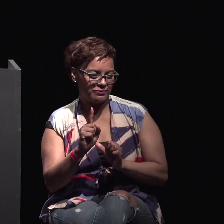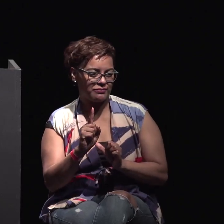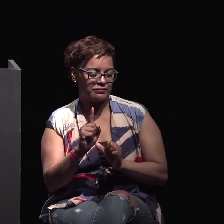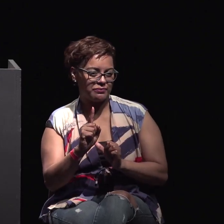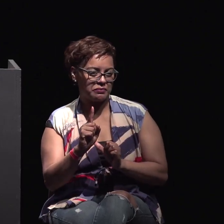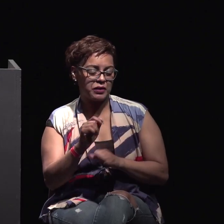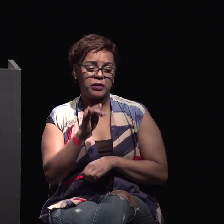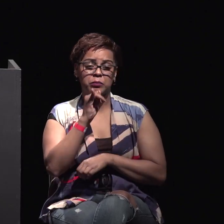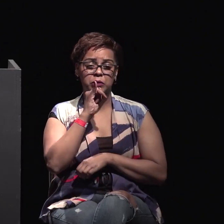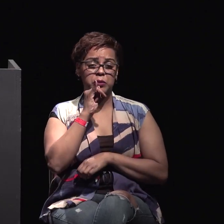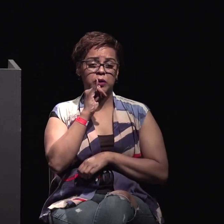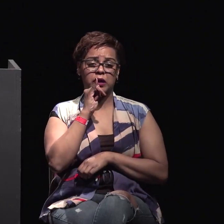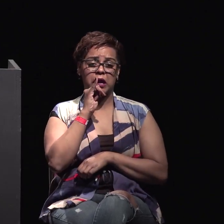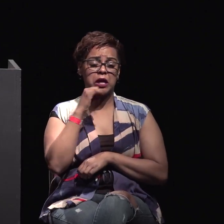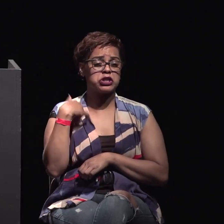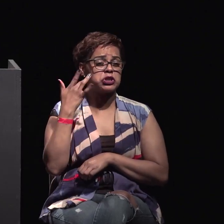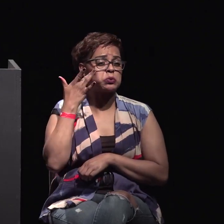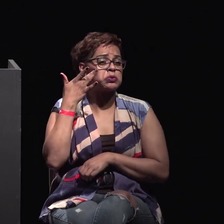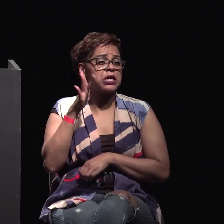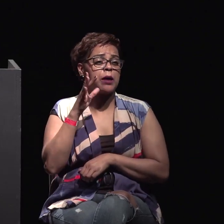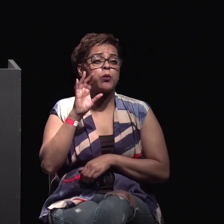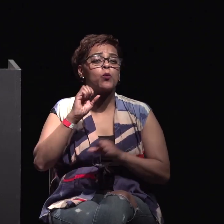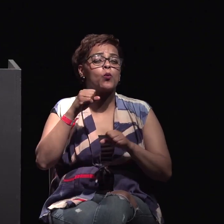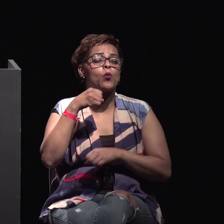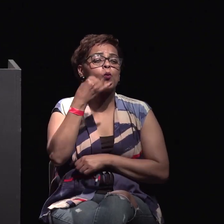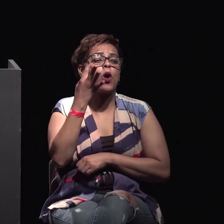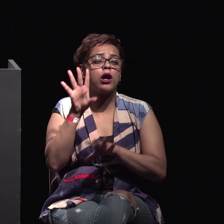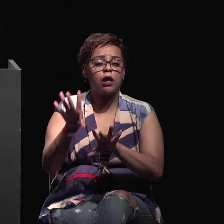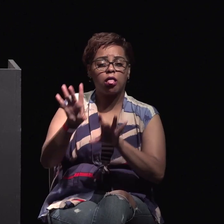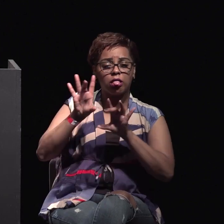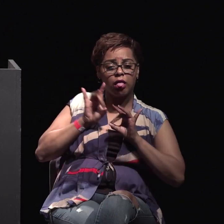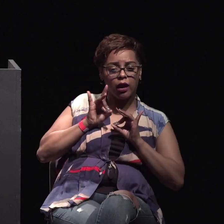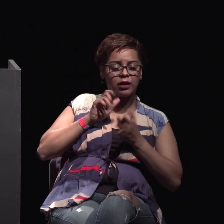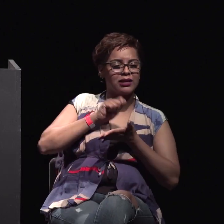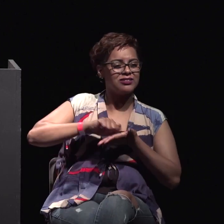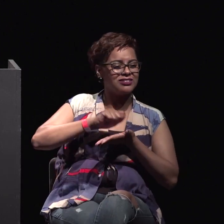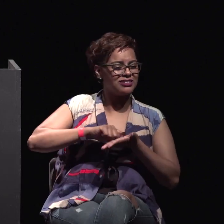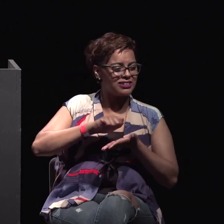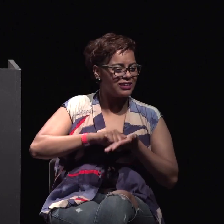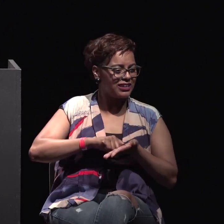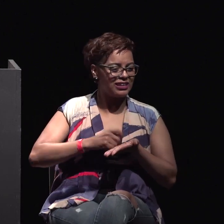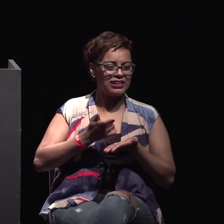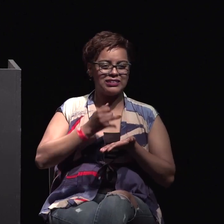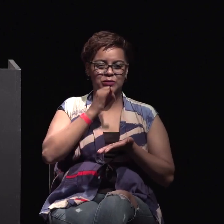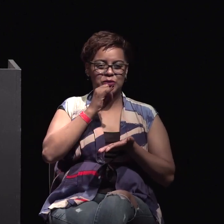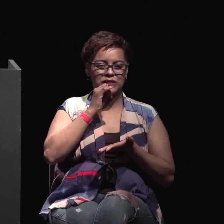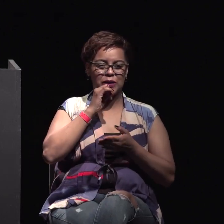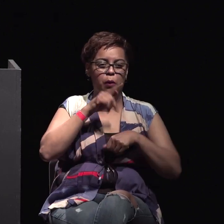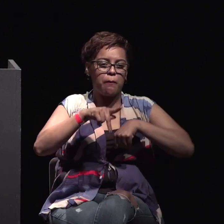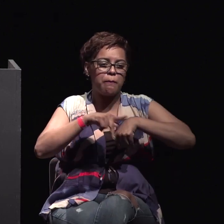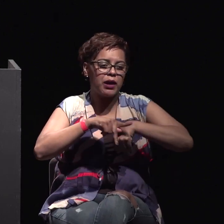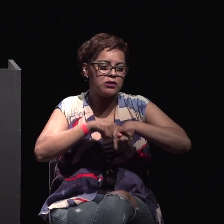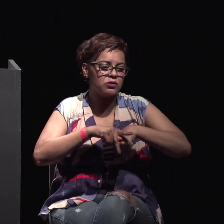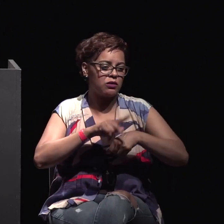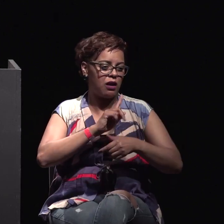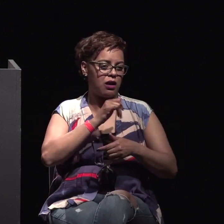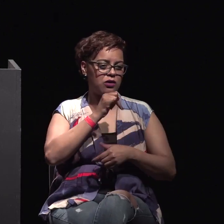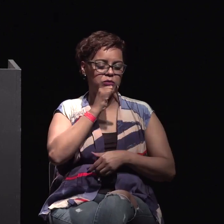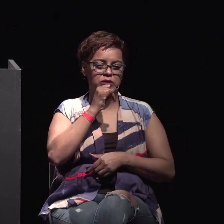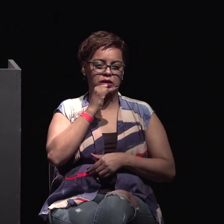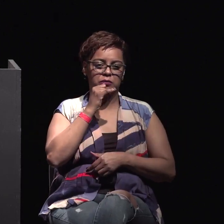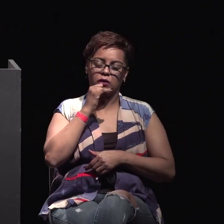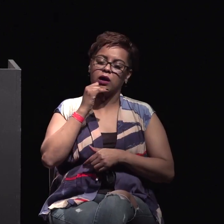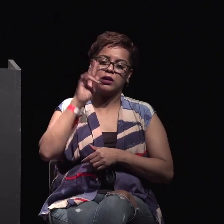quais são as técnicas de escrita, de construção, de personagens, de